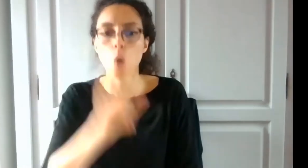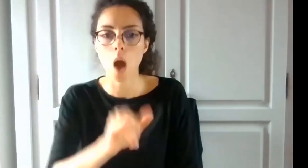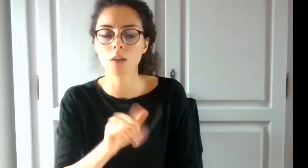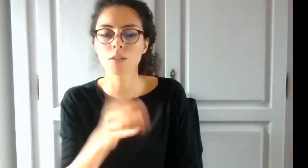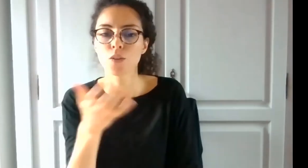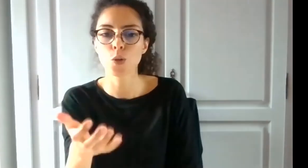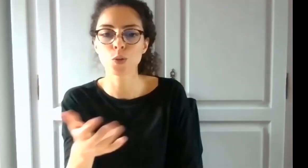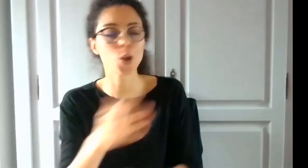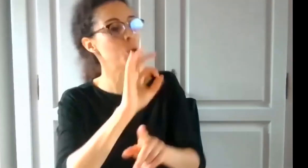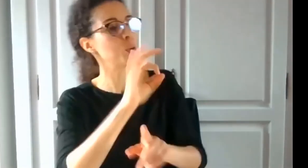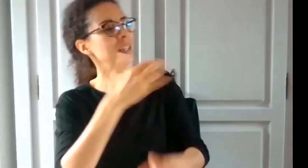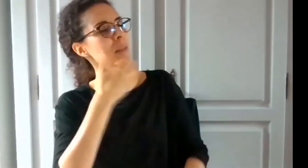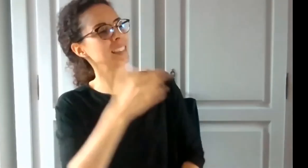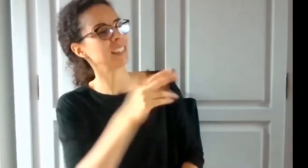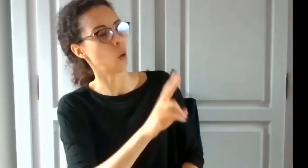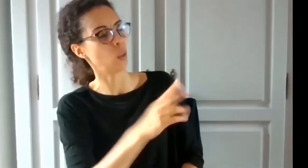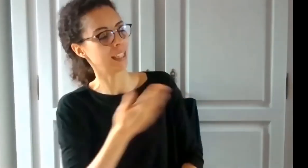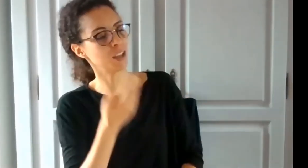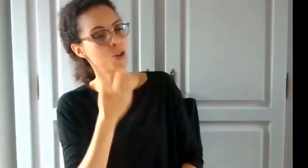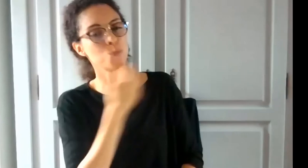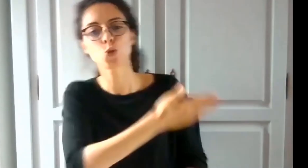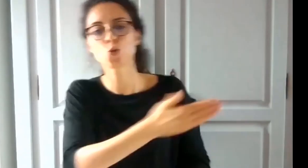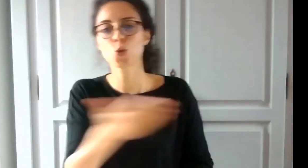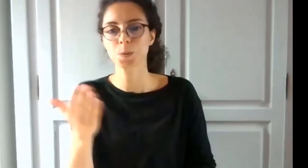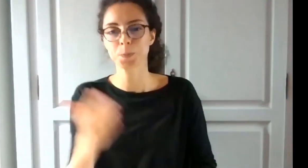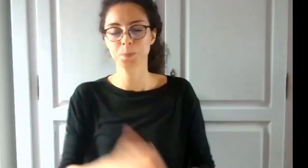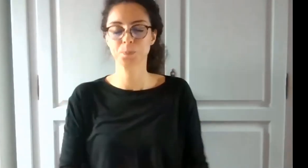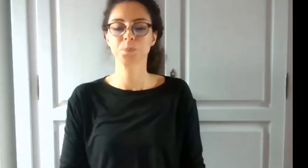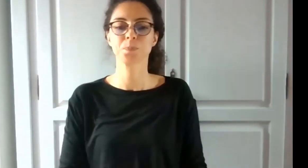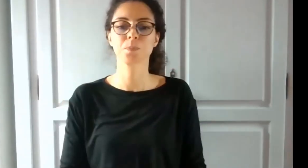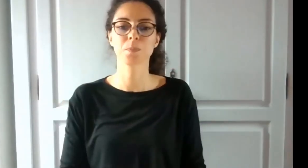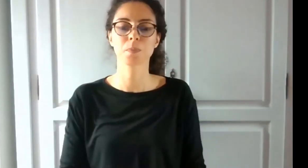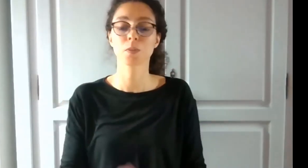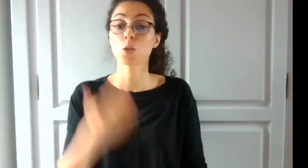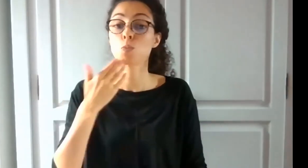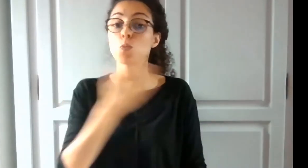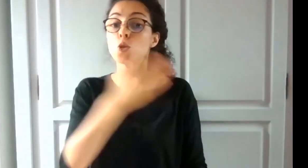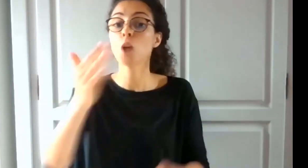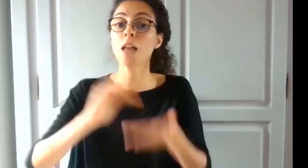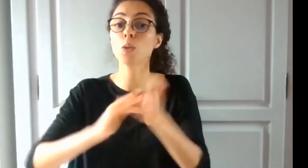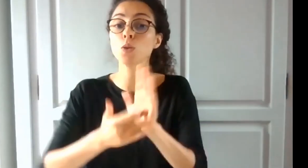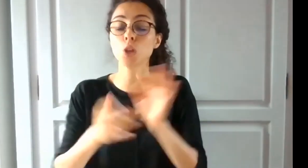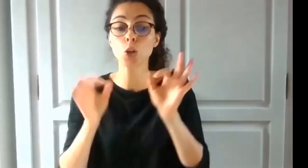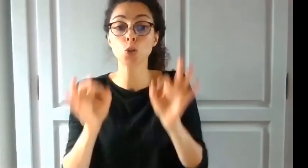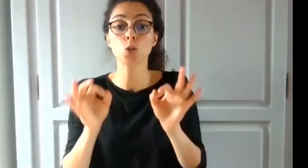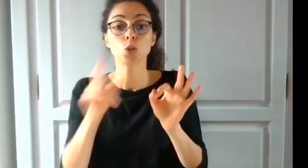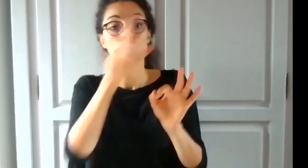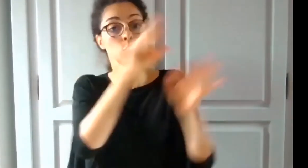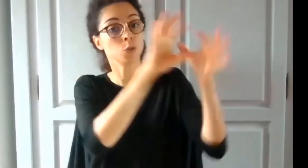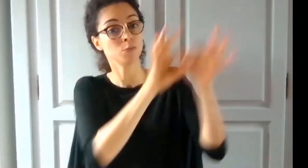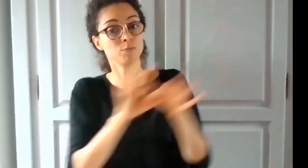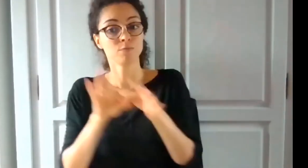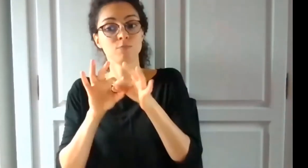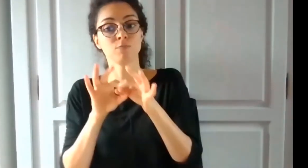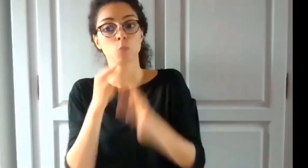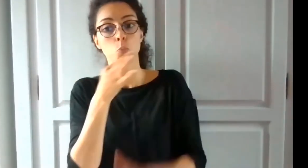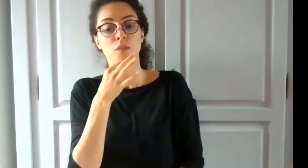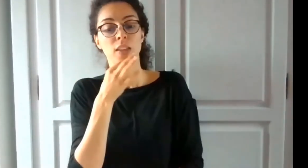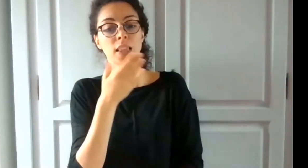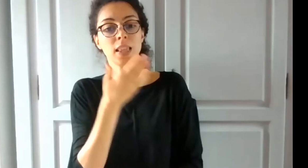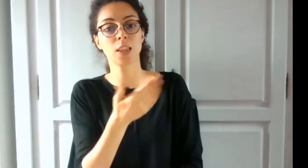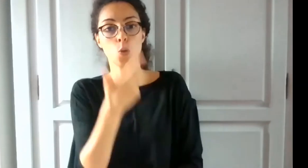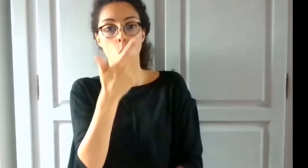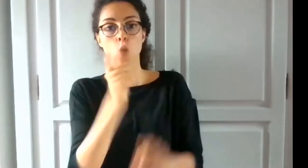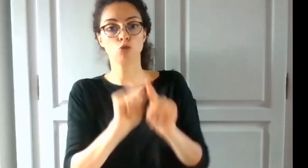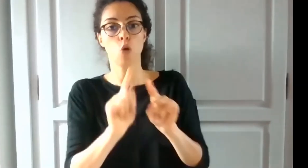Oui, merci Véronique. Bonjour à toutes. Bonjour à tout le monde. Juste pour rebondir sur deux